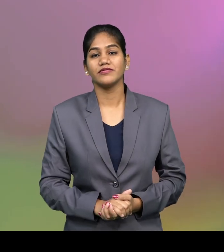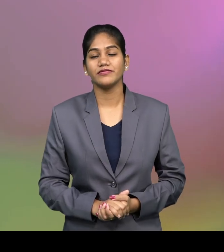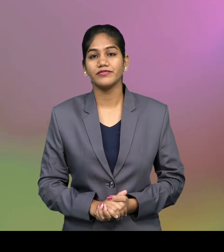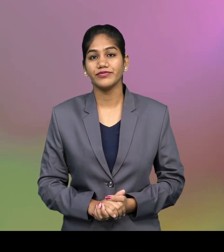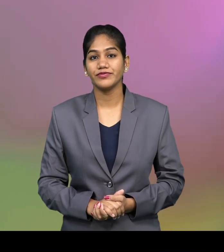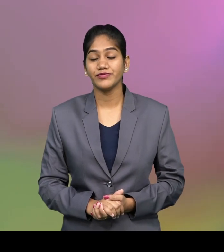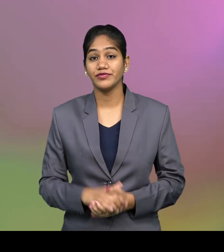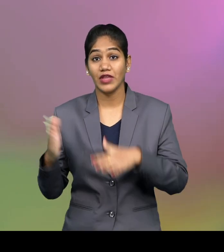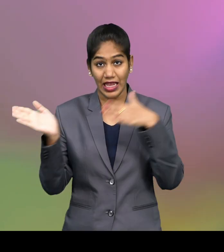విమాన ప్రమాదాలు,